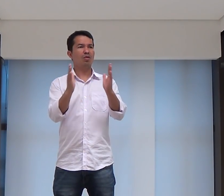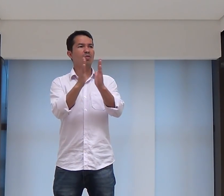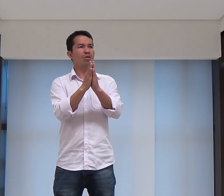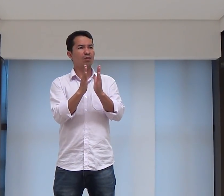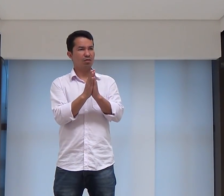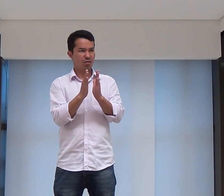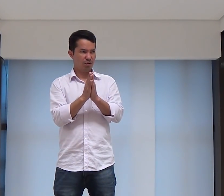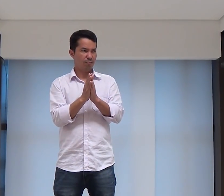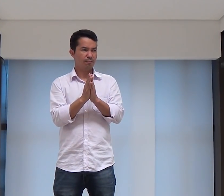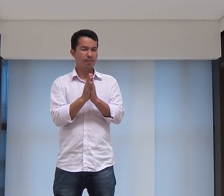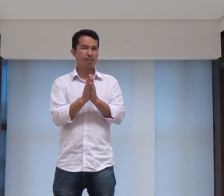Nós vamos orar agora.